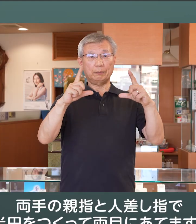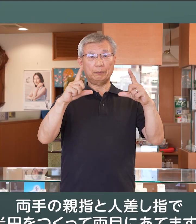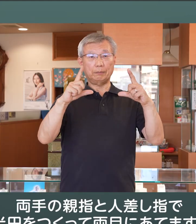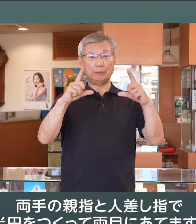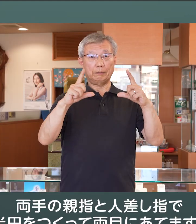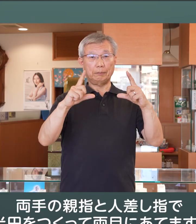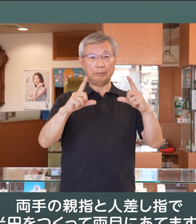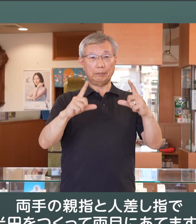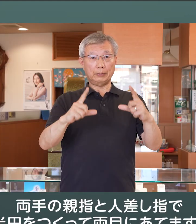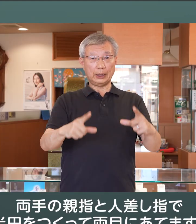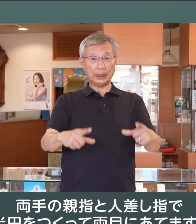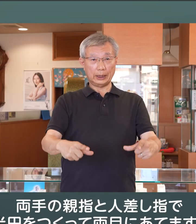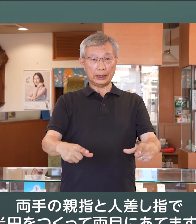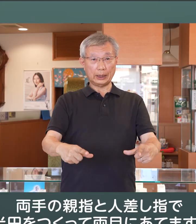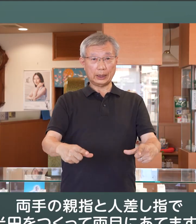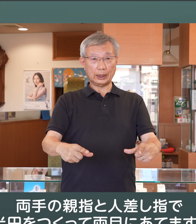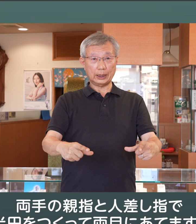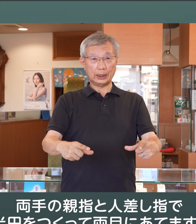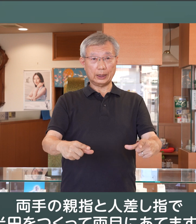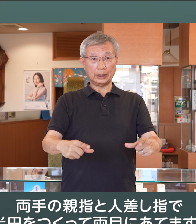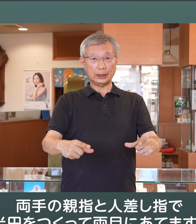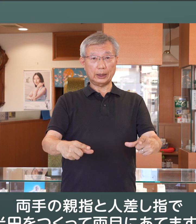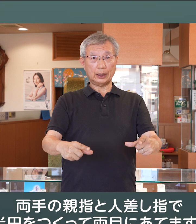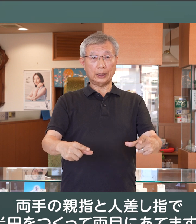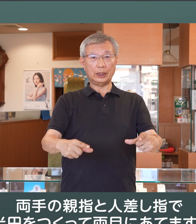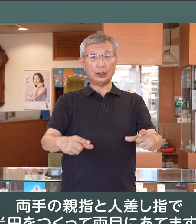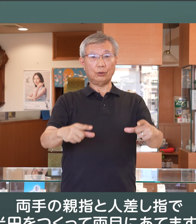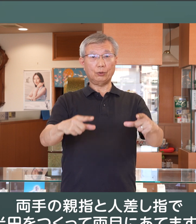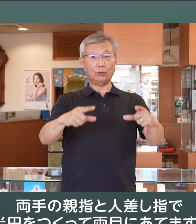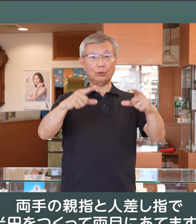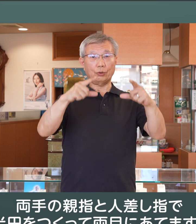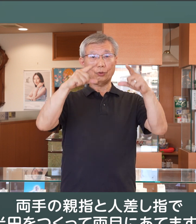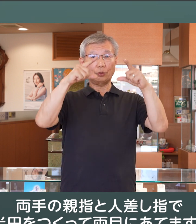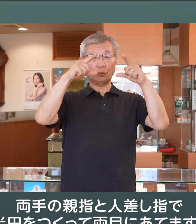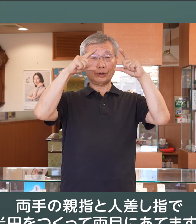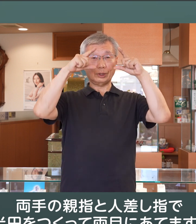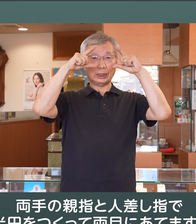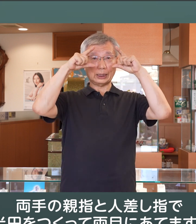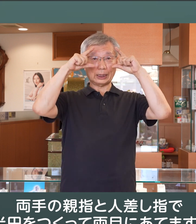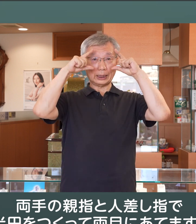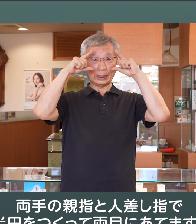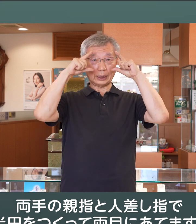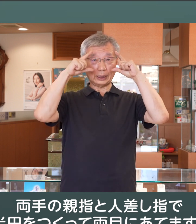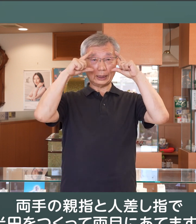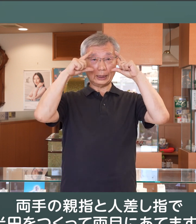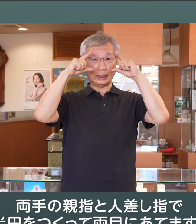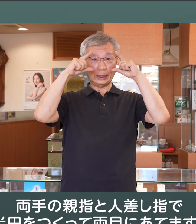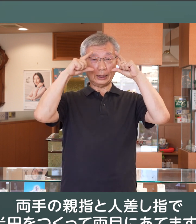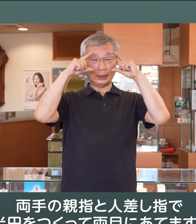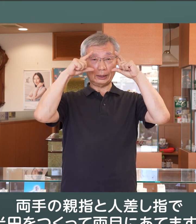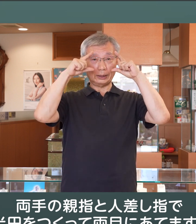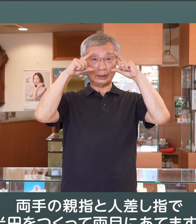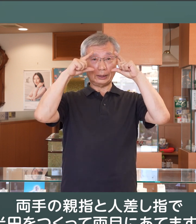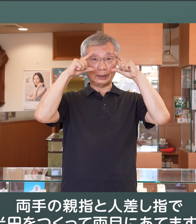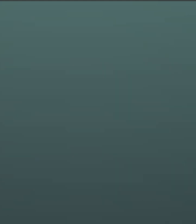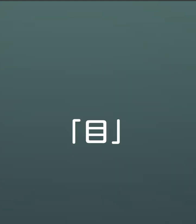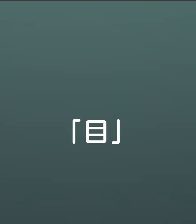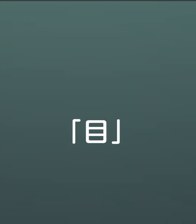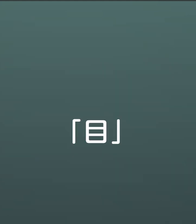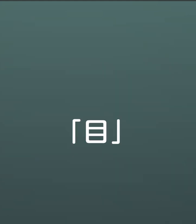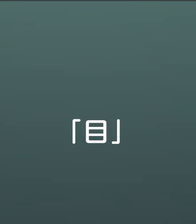両手の親指と人差し指で半円を作って両目に当てます。